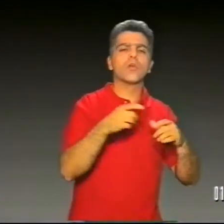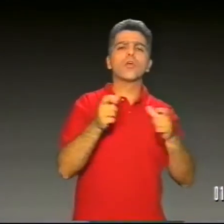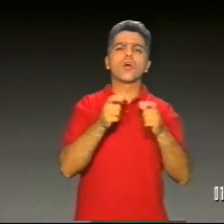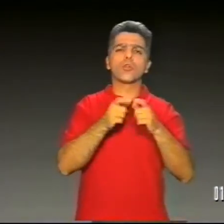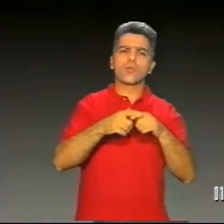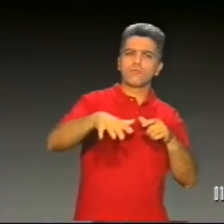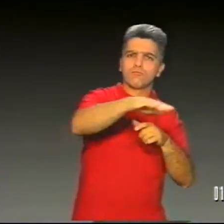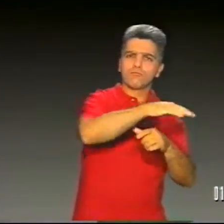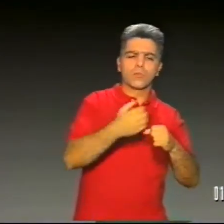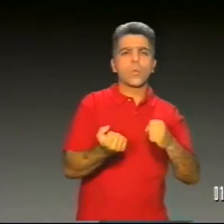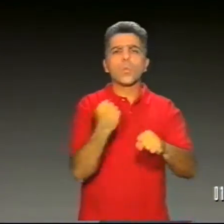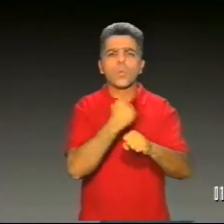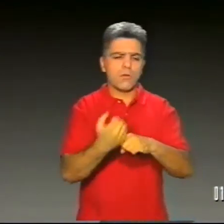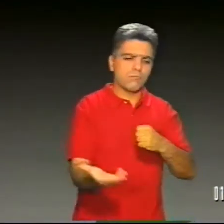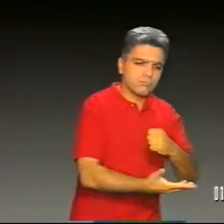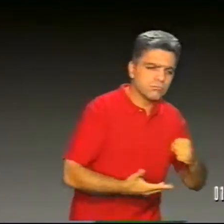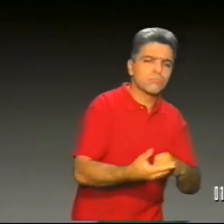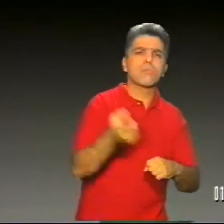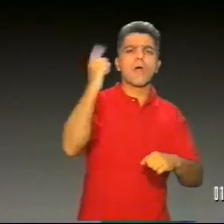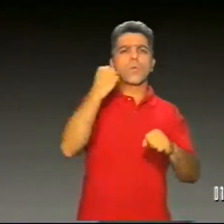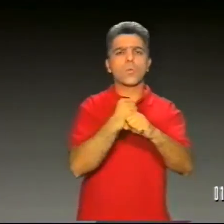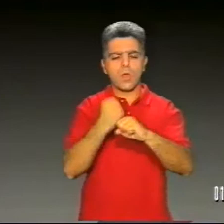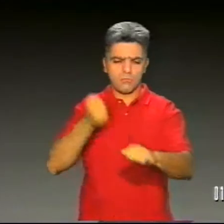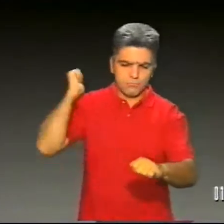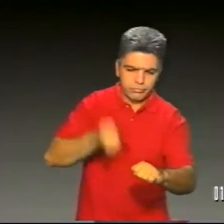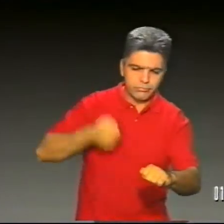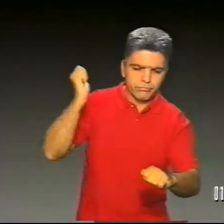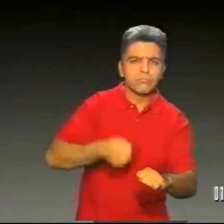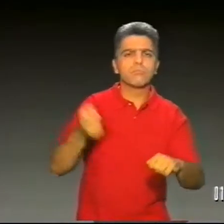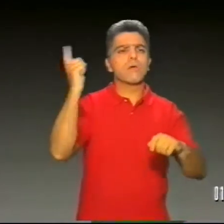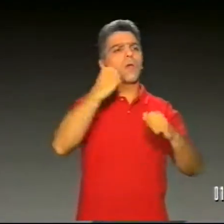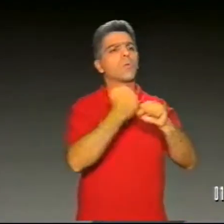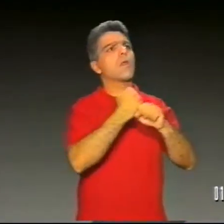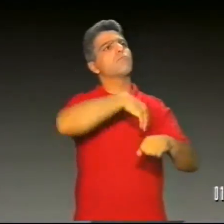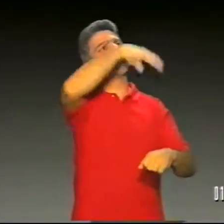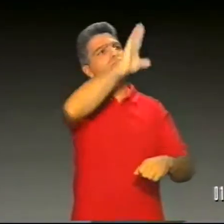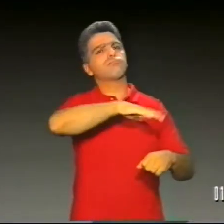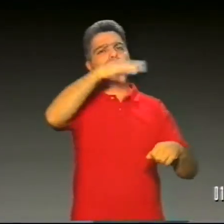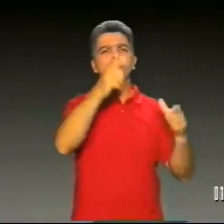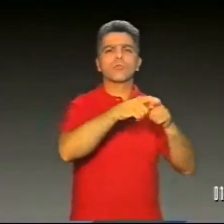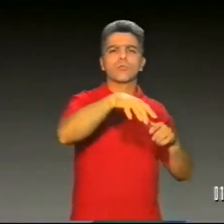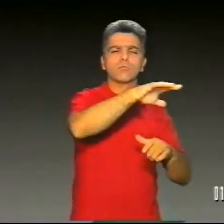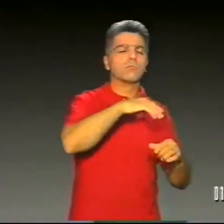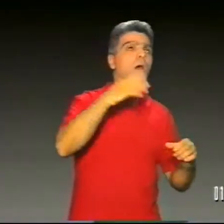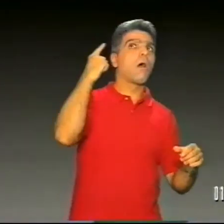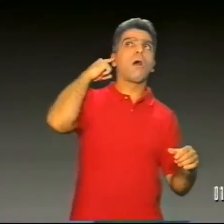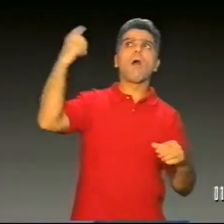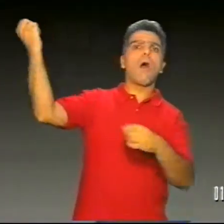βοηθήσετε. Έχει έρθει ο λύκος και τρώει τα πρόβατά μου. Οι χωρικοί έκαναν τις δουλειές τους. Όργωναν, κάρφωναν, έβαφαν, κάναν